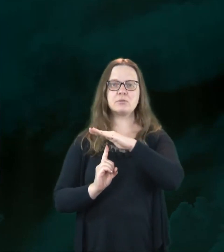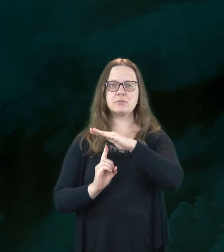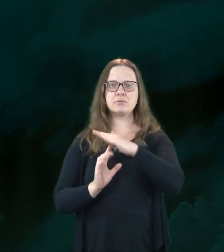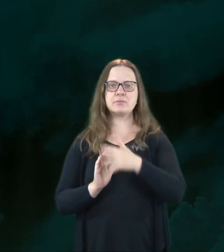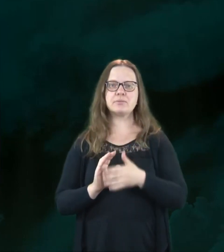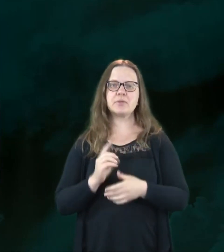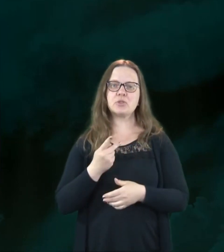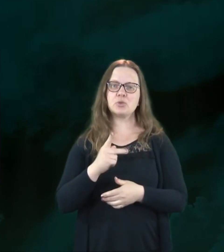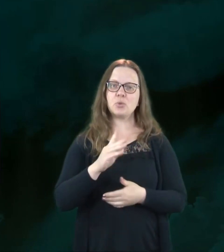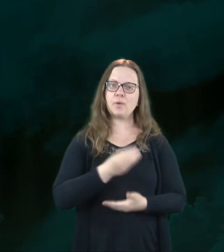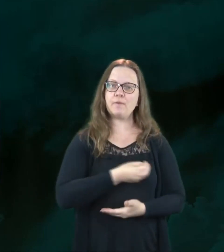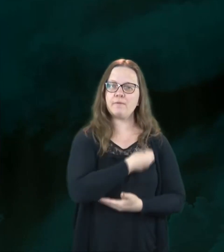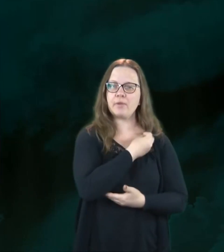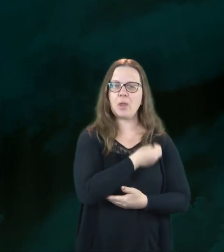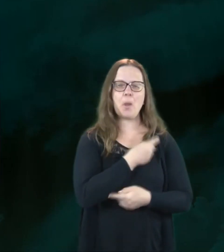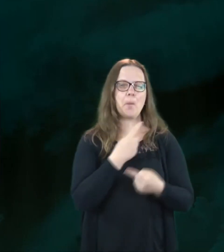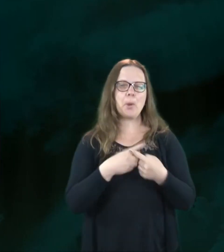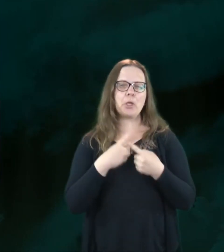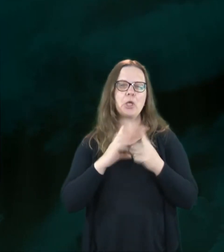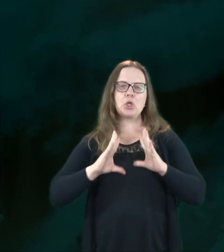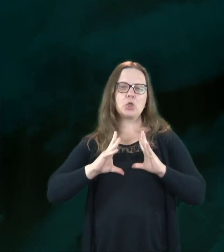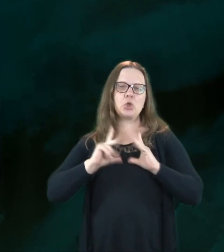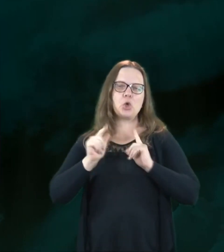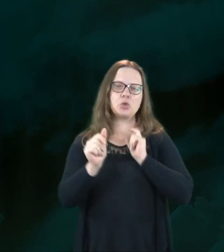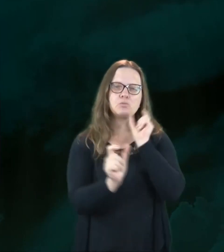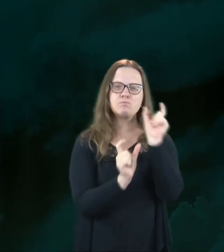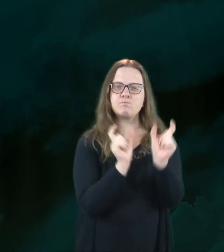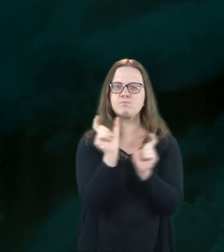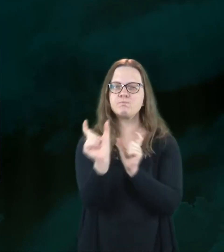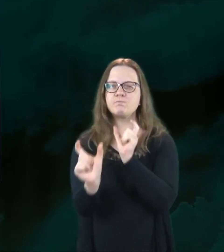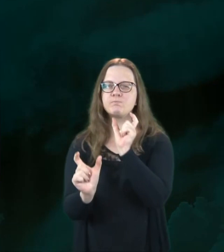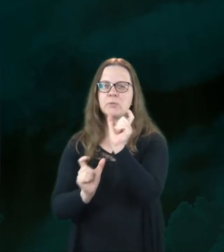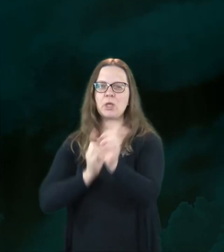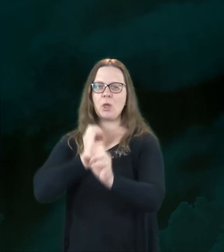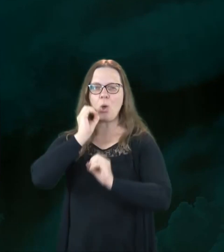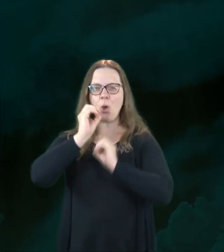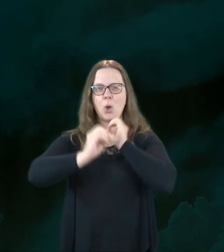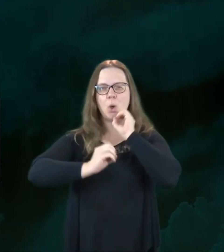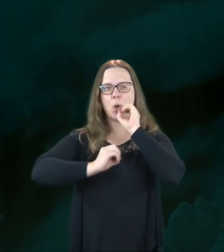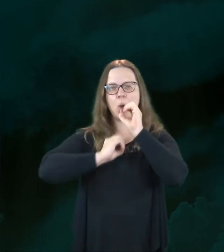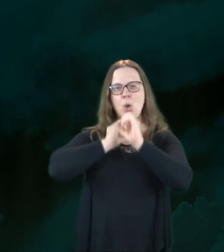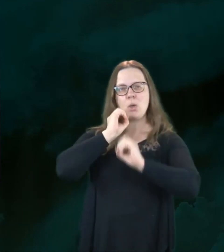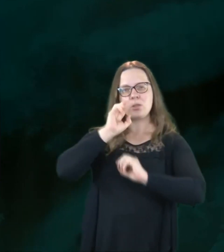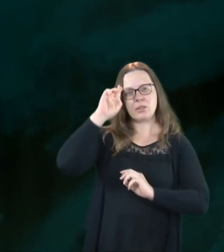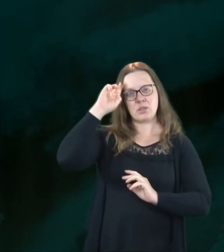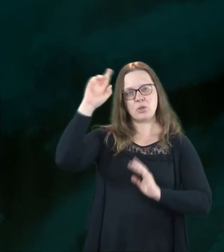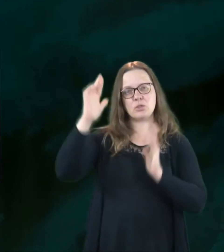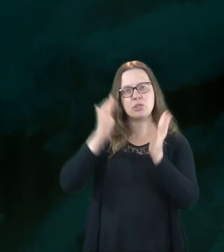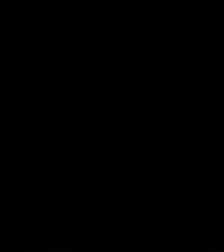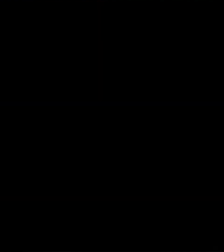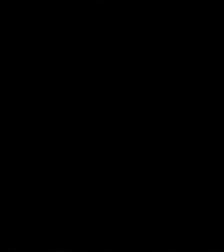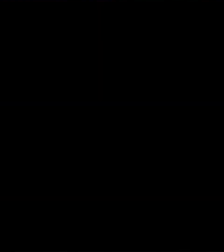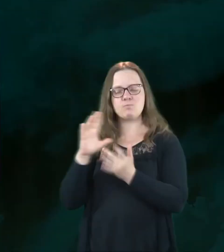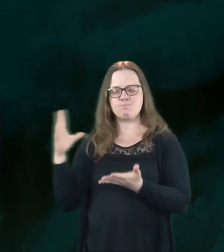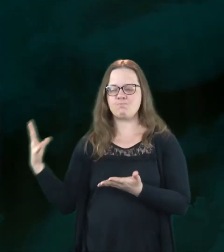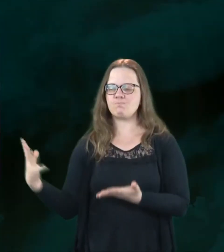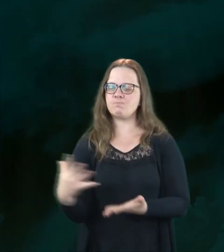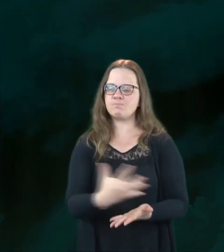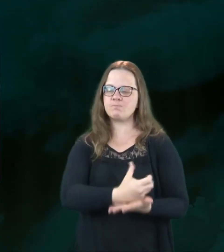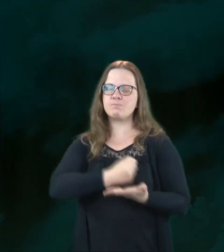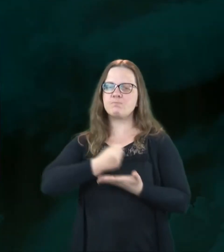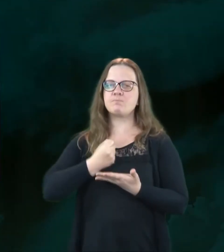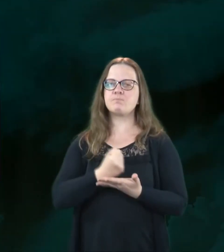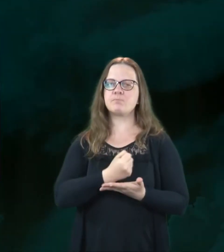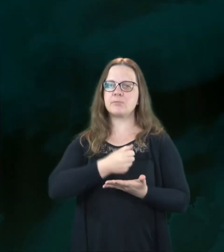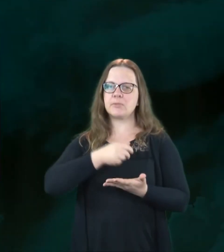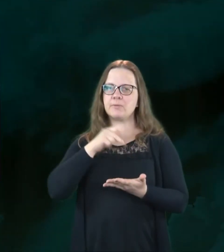Por isso todo aquele que invocar o nome do Senhor será salvo. Então você se